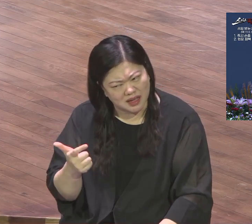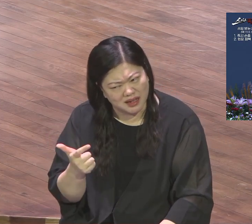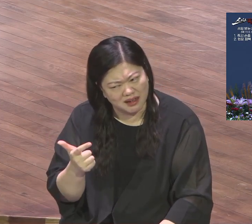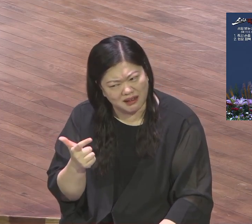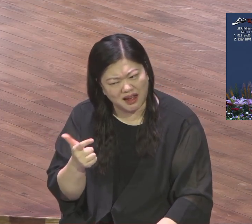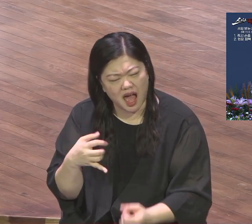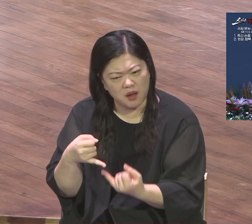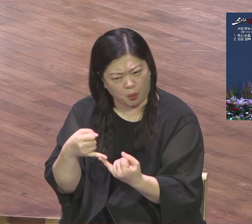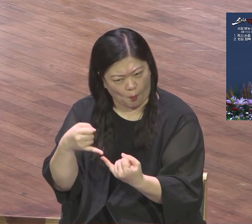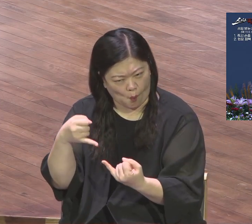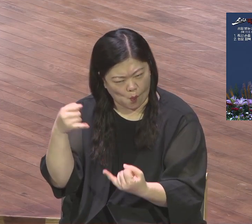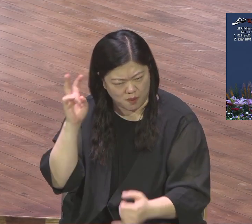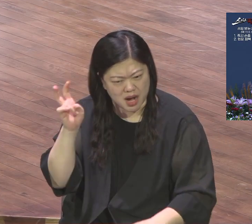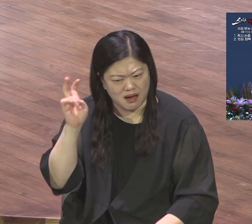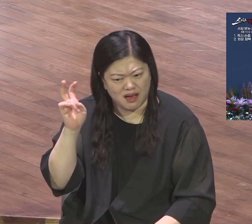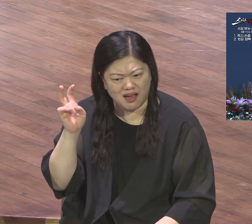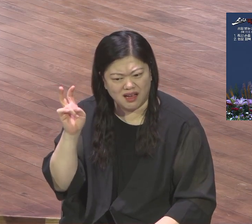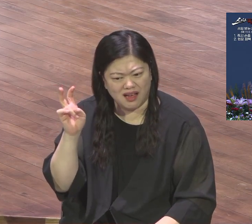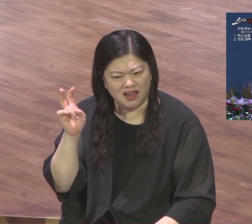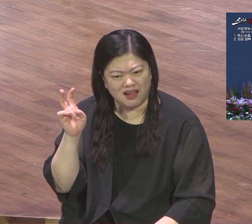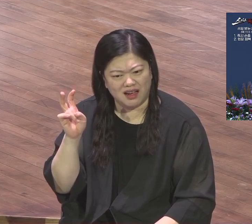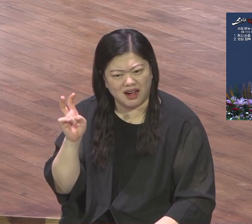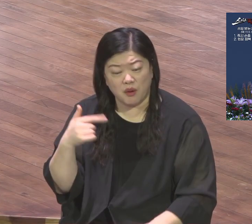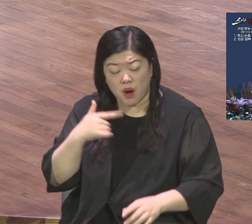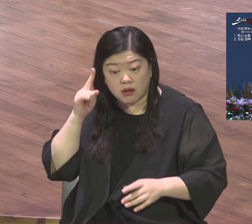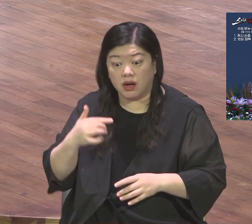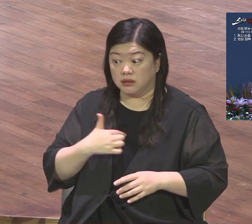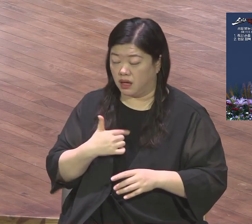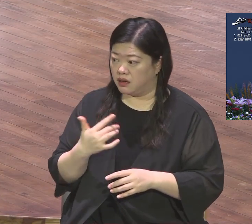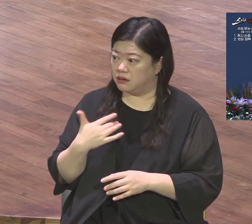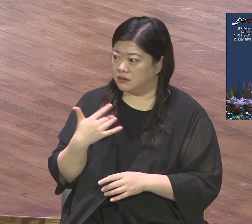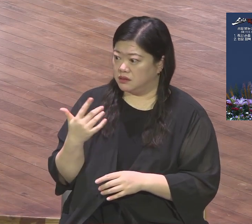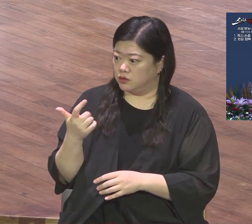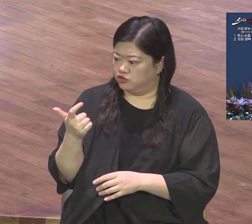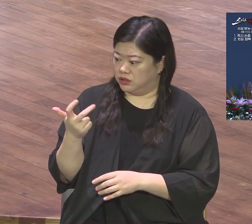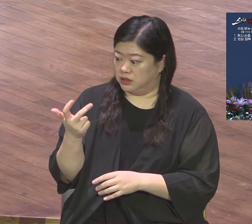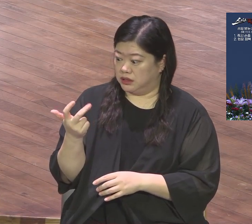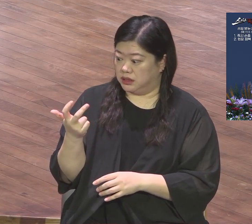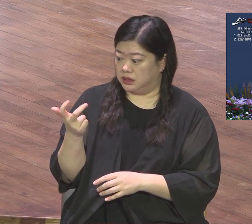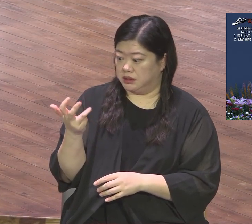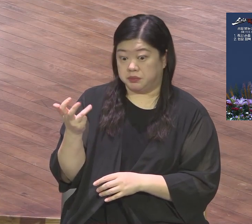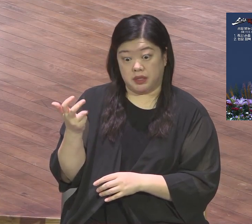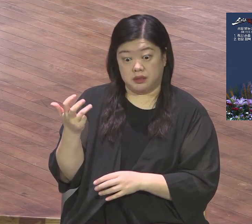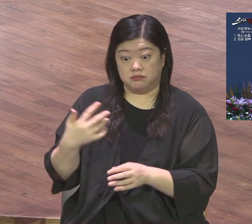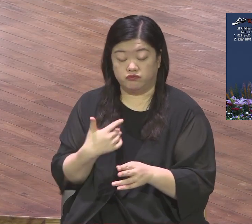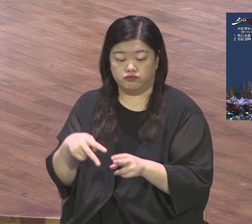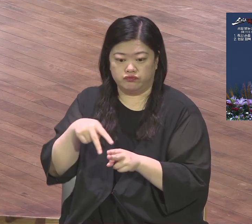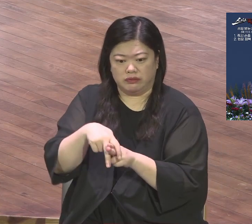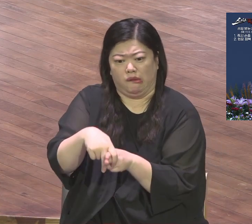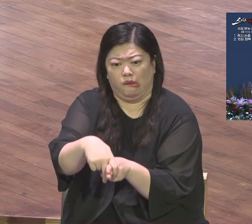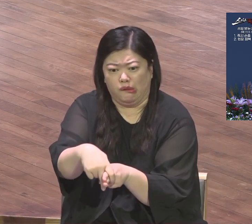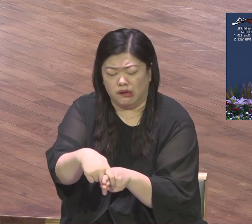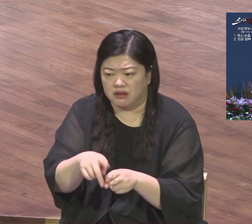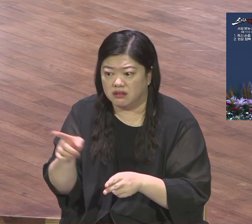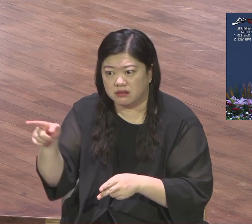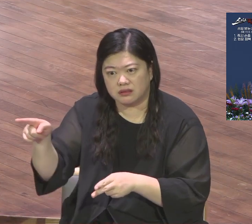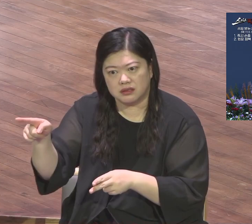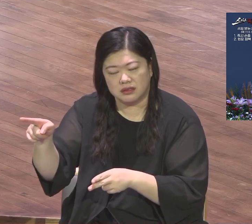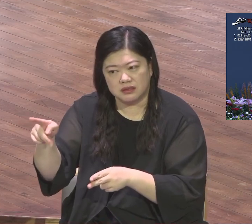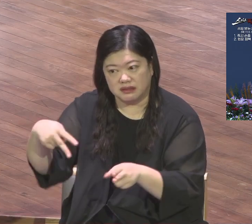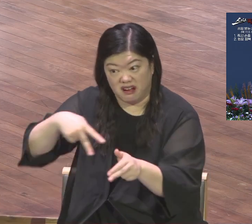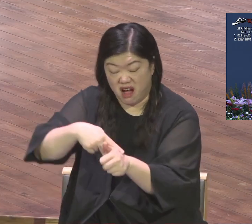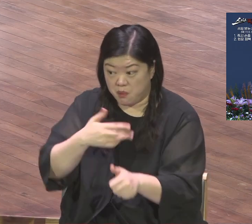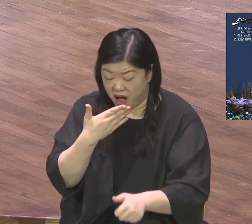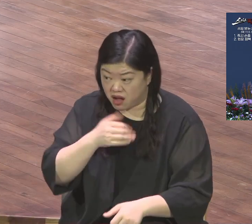않겠냐. 내가 탄 경험에 의하면 나귀 새끼를 타시다니. 나귀 새끼를 타 예루살렘